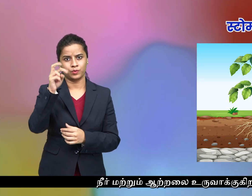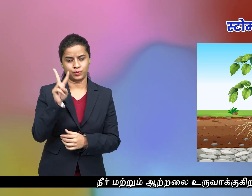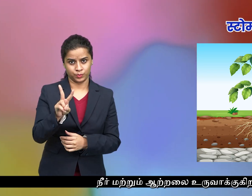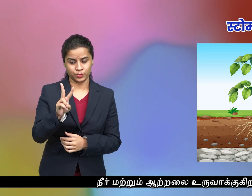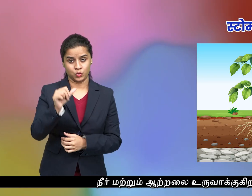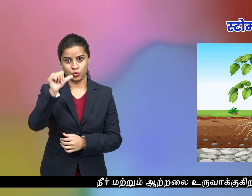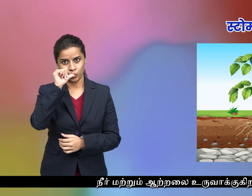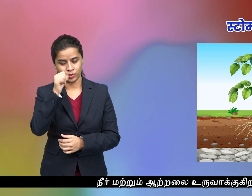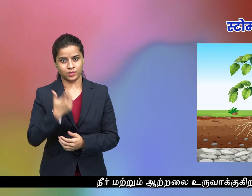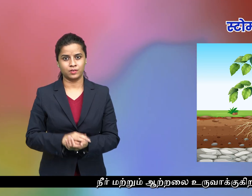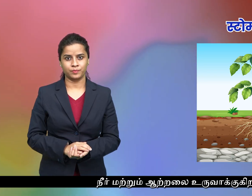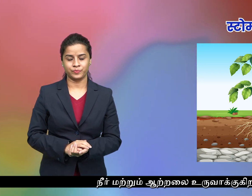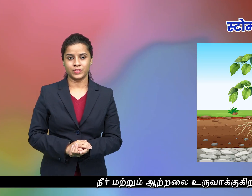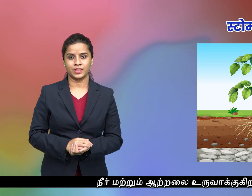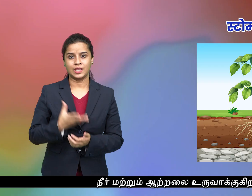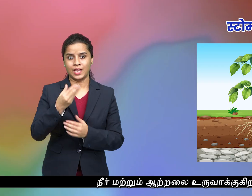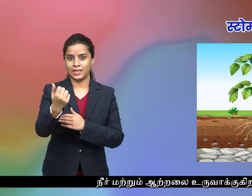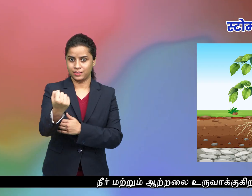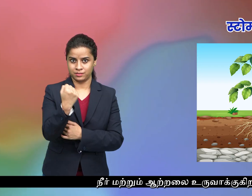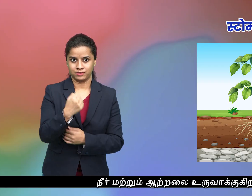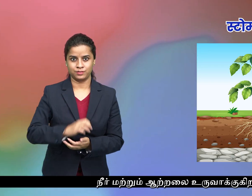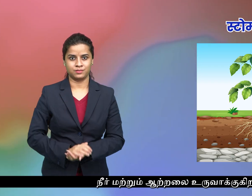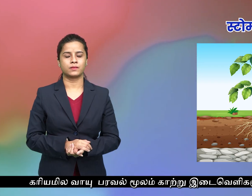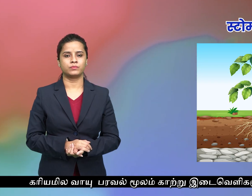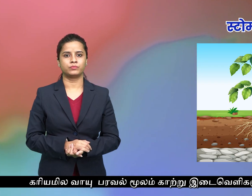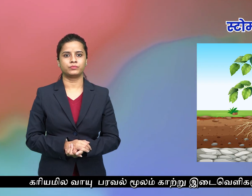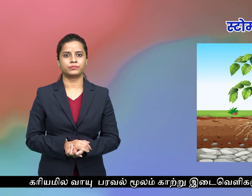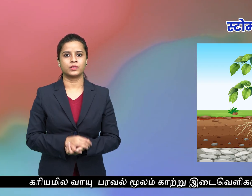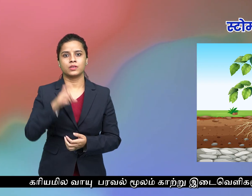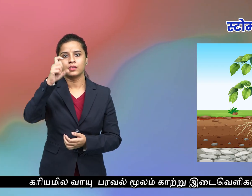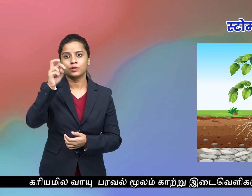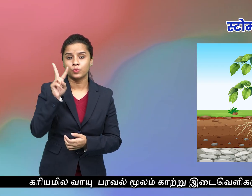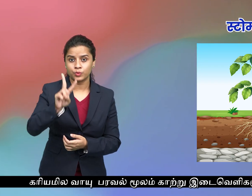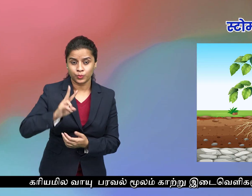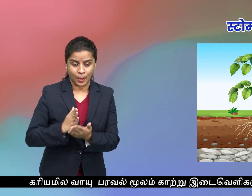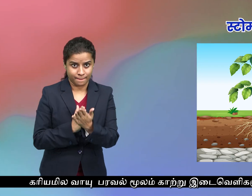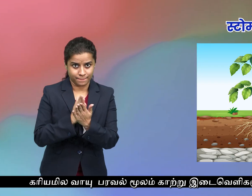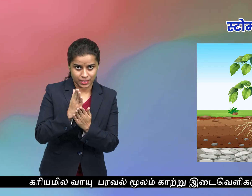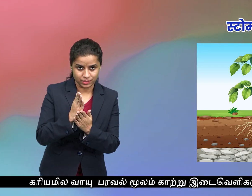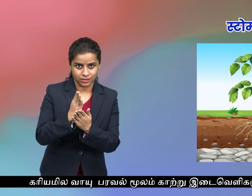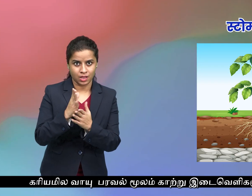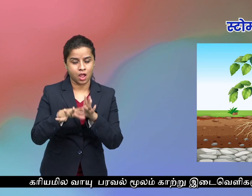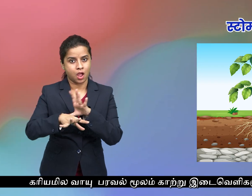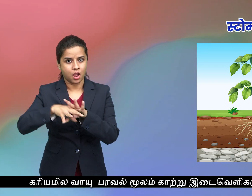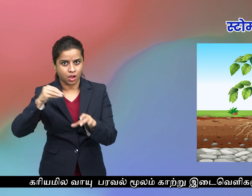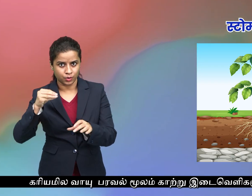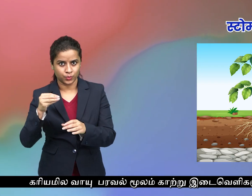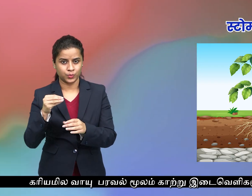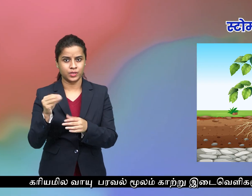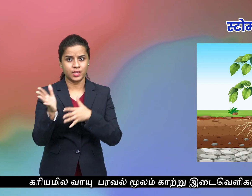நீர் மற்றும் ஆற்றலை உருவாக்குகிறது. கரிமில வாயு பரவல் மூலம் காற்று இடைவெளிகளுக்குள்